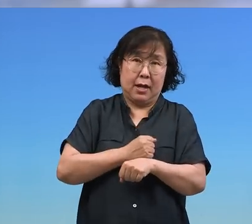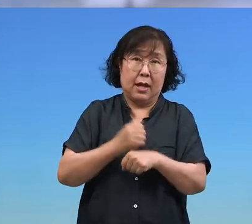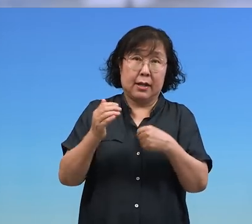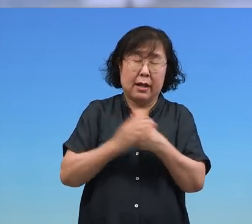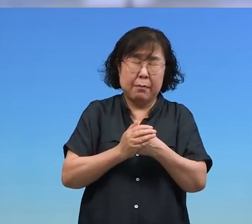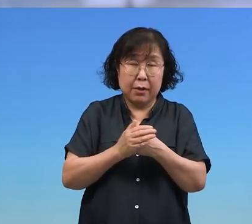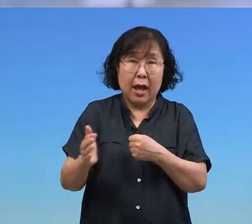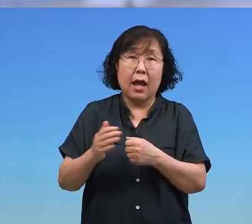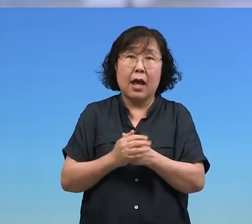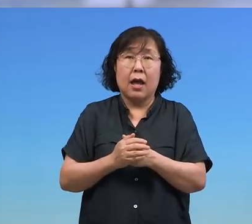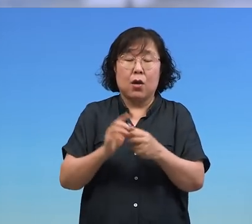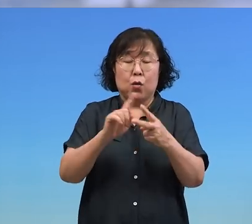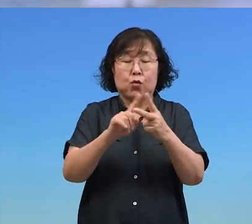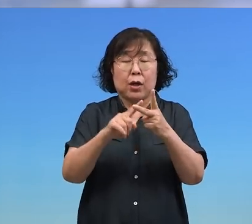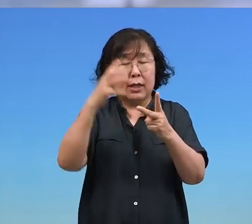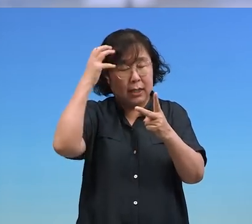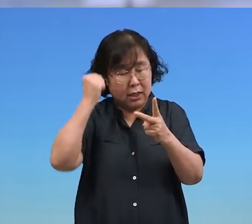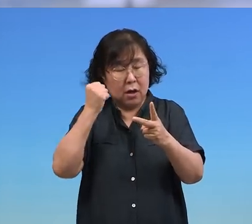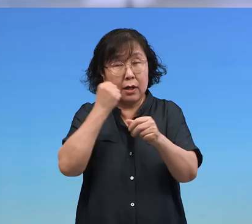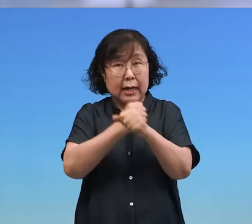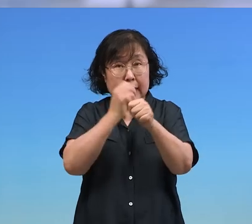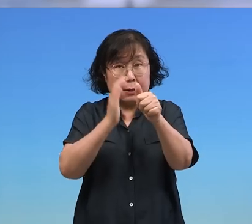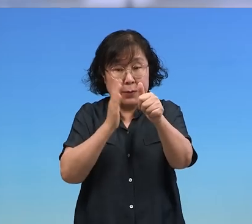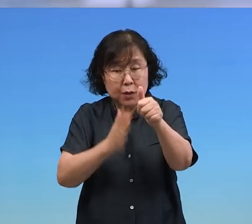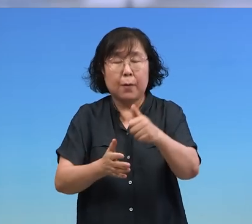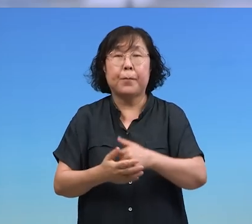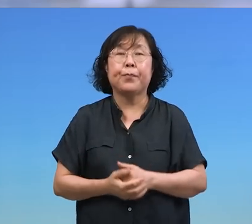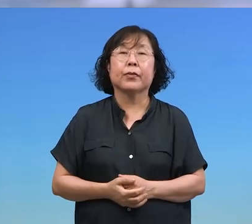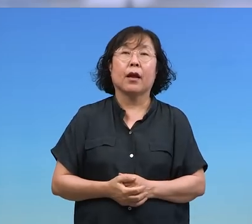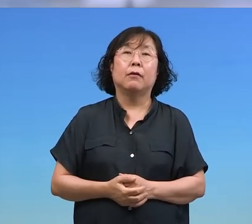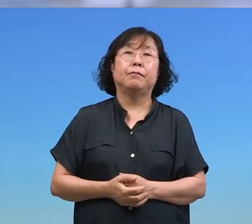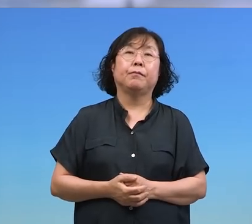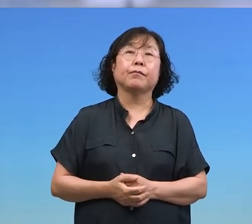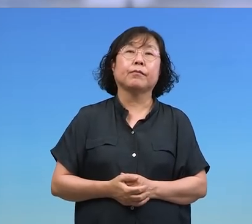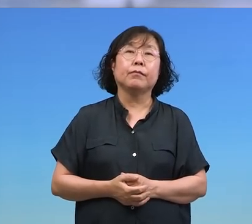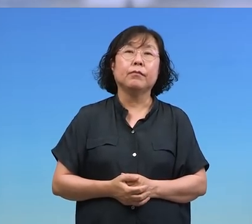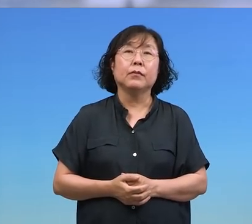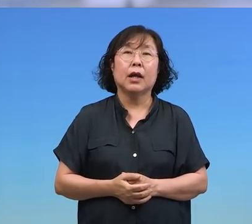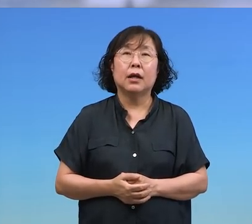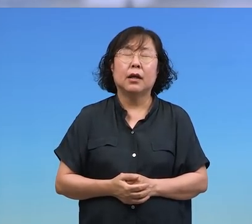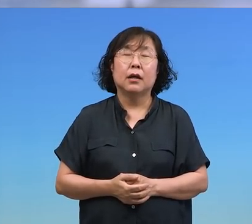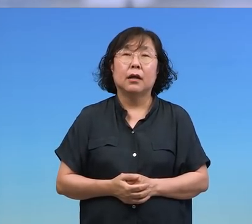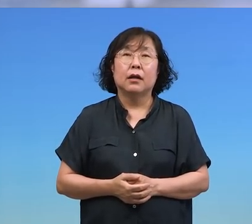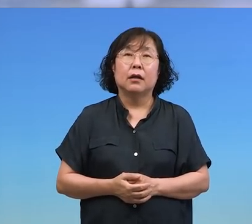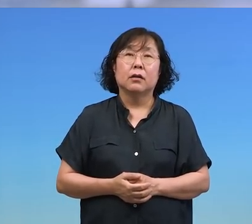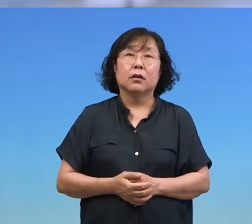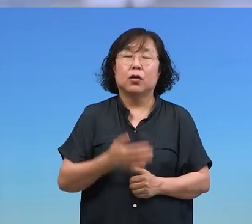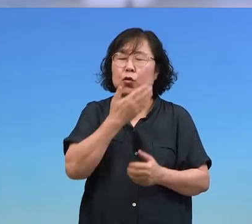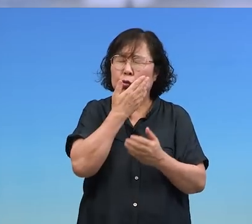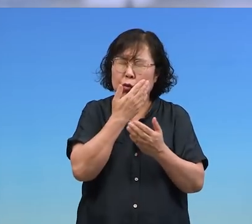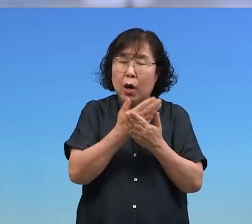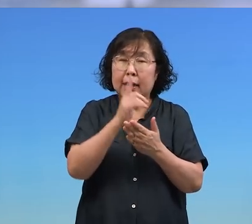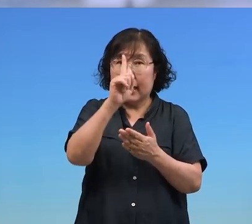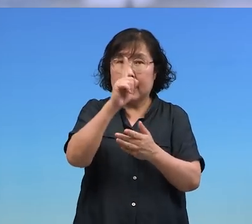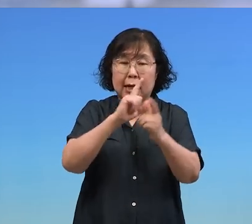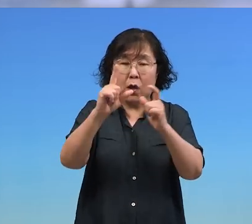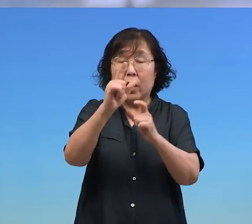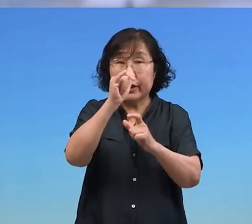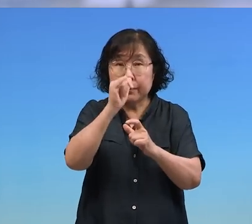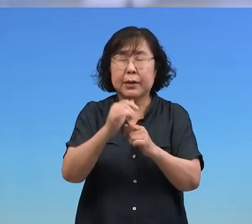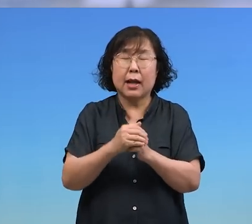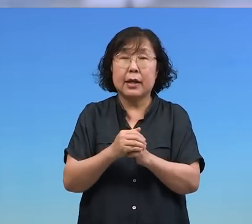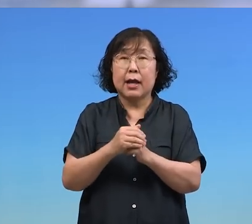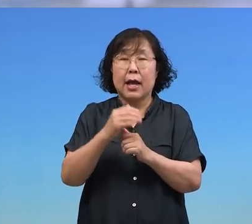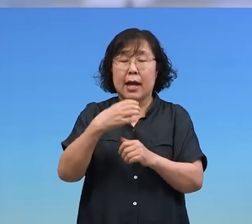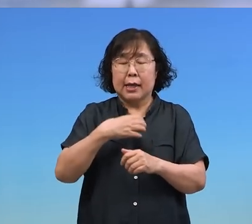그래서 이 두 가지를 꼭 기억하시고요 그런가 하면은 여기서 이제 진짜 중요한 한 가지가 있습니다 그게 뭐냐 하니까